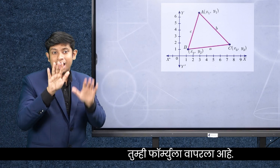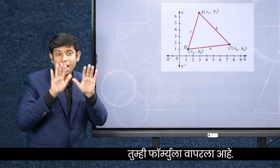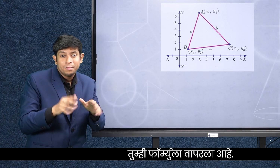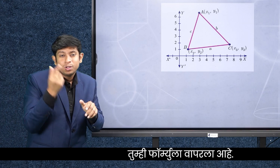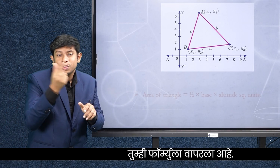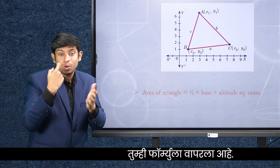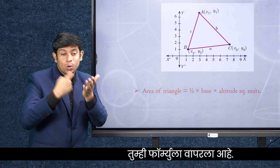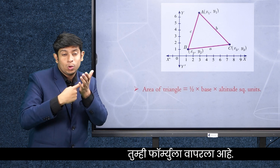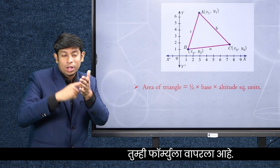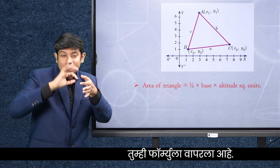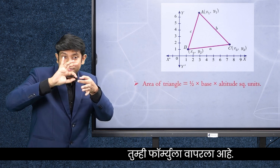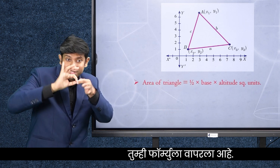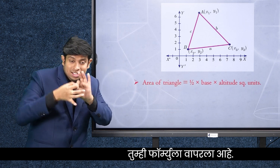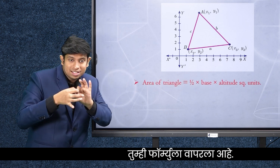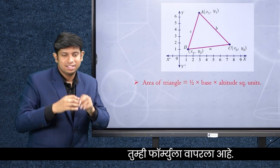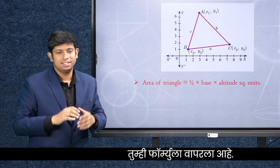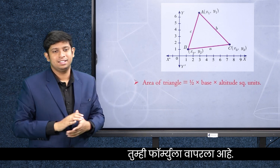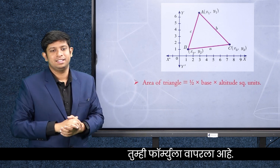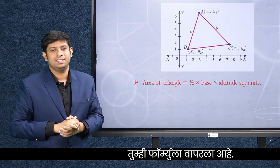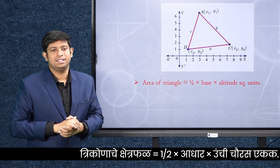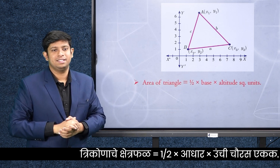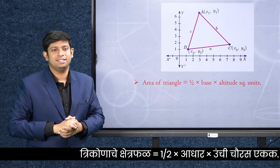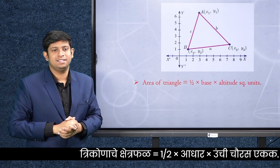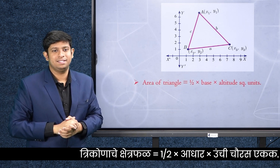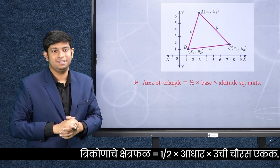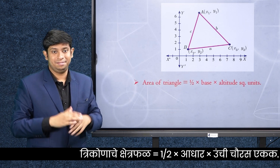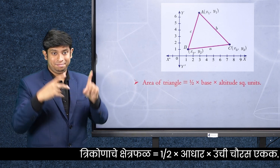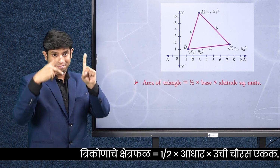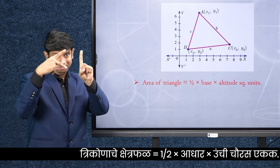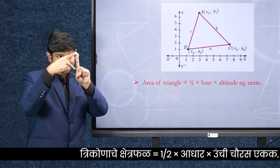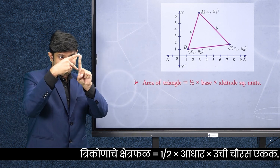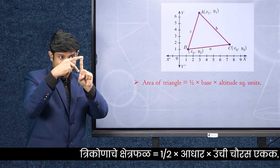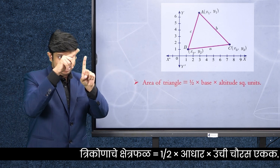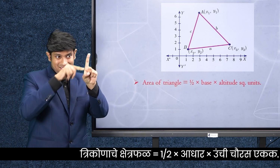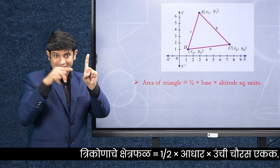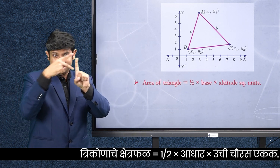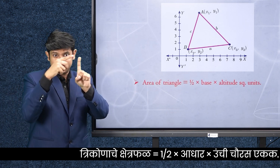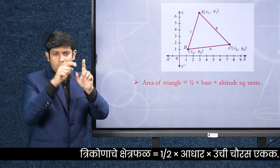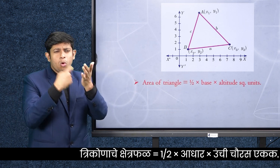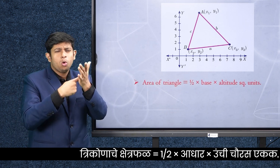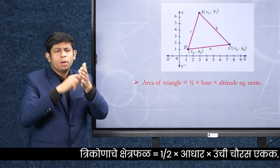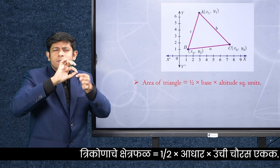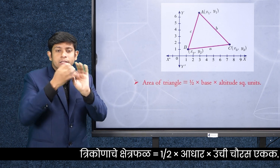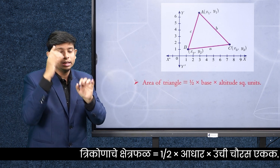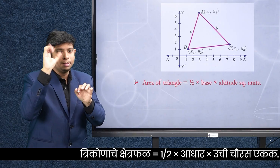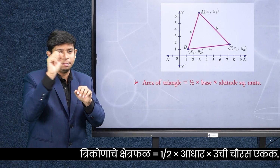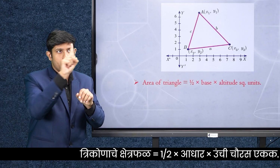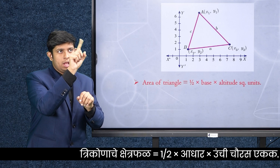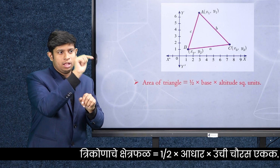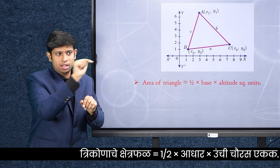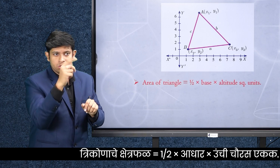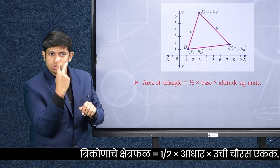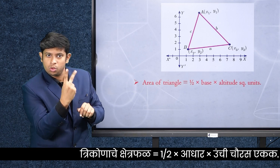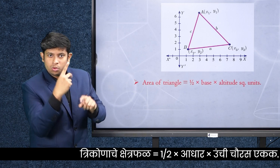तुम्ही फॉर्म्युला वापरला आहे. त्रिकोणाचे क्षेत्रफळ इज इक्वल टू 1/2 इंटू